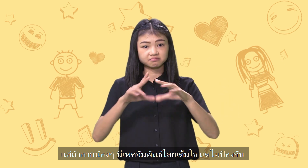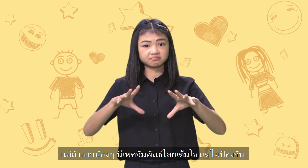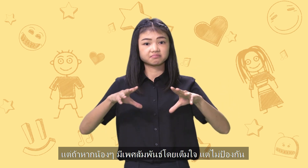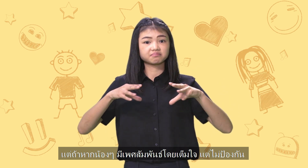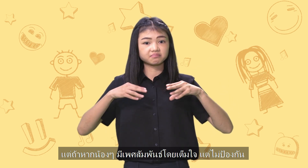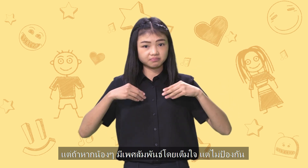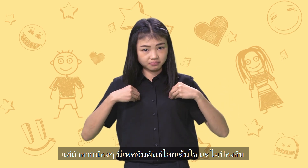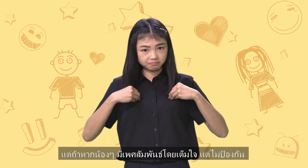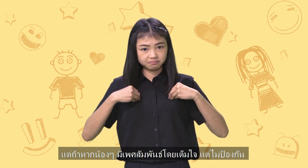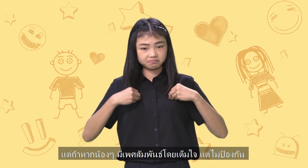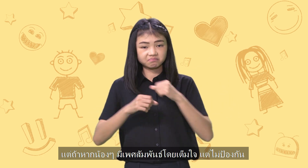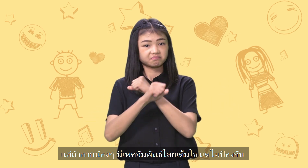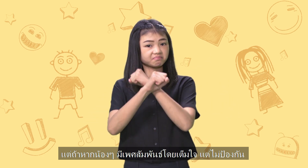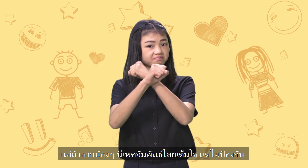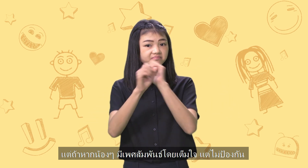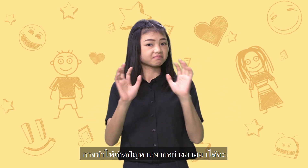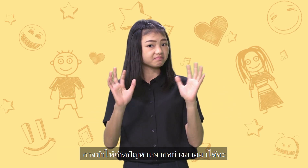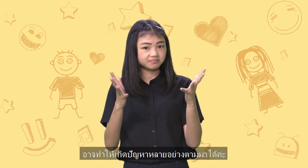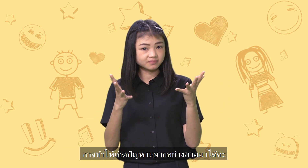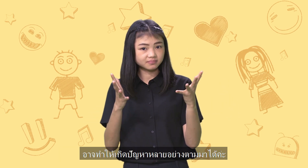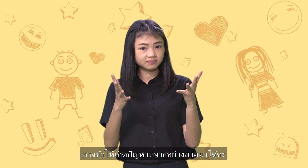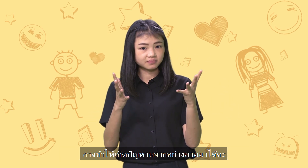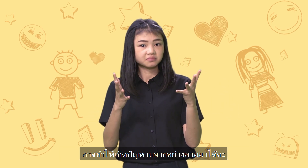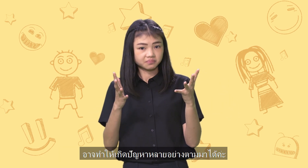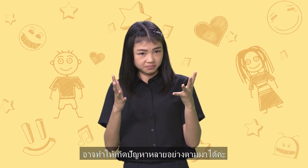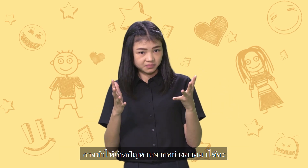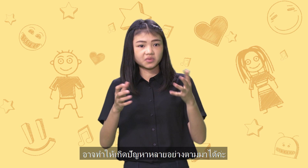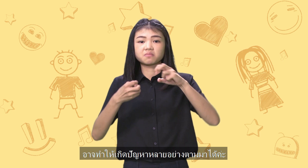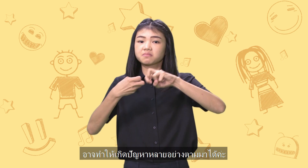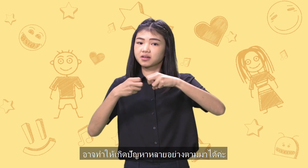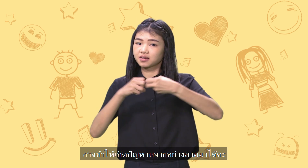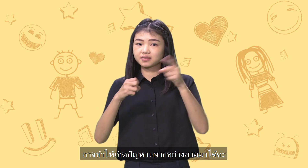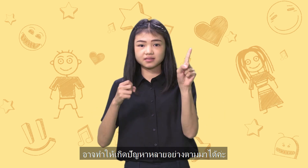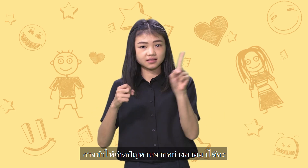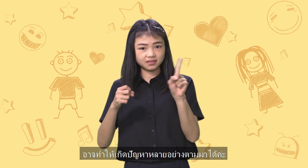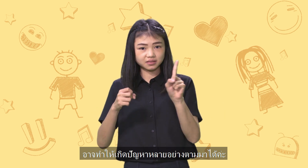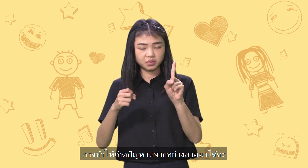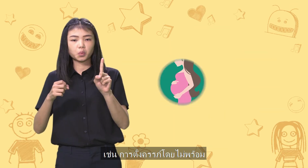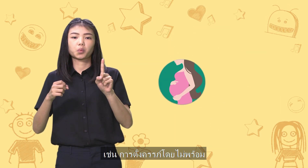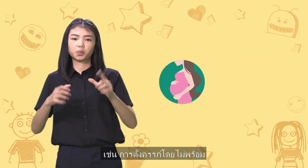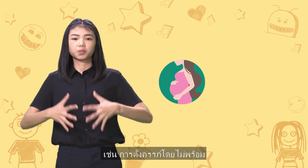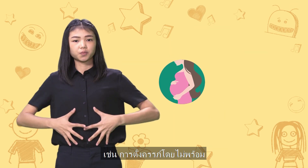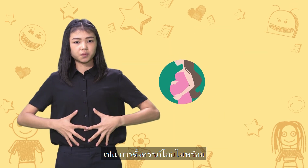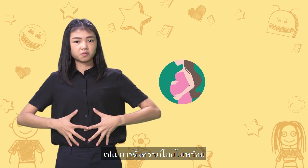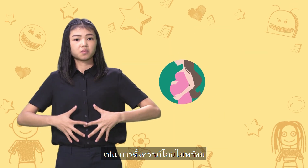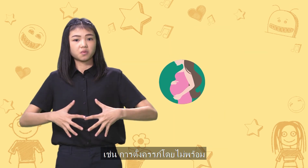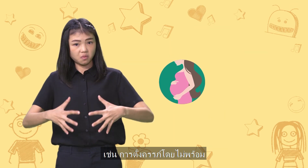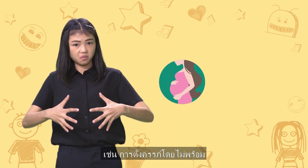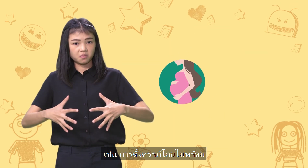ใจแต่ไม่ป้องกันอาจทำให้เกิดปัญหาหลายอย่างตามมาได้ค่ะเช่นการตั้งครรภ์โดยไม่พร้